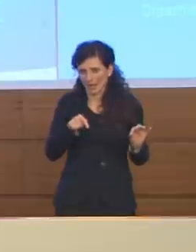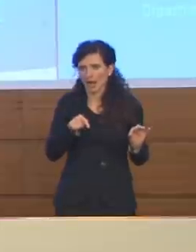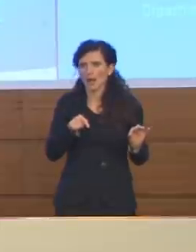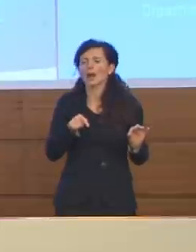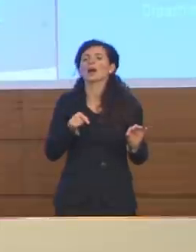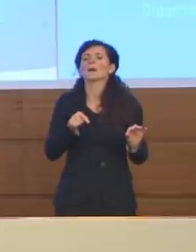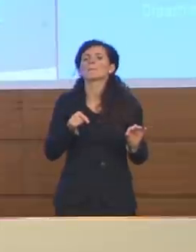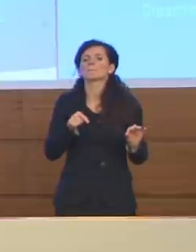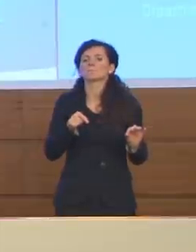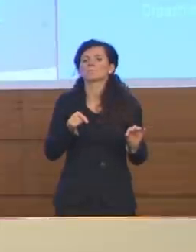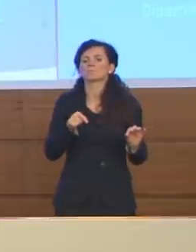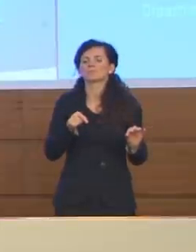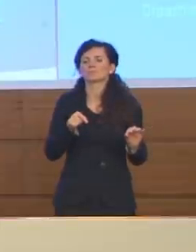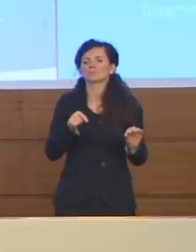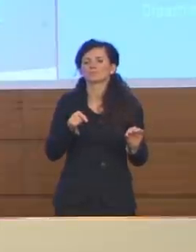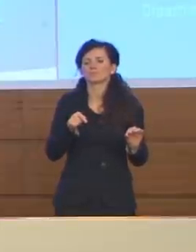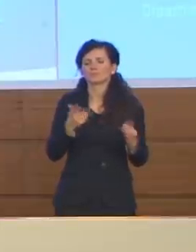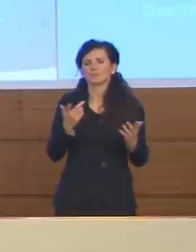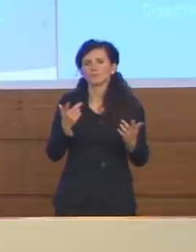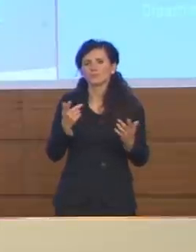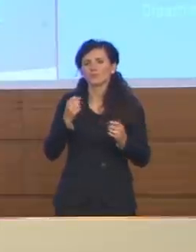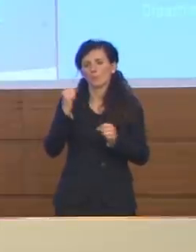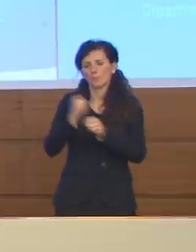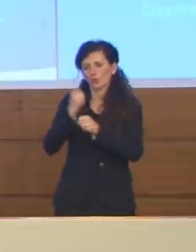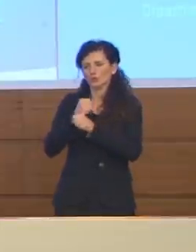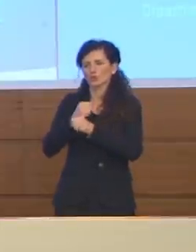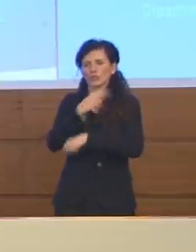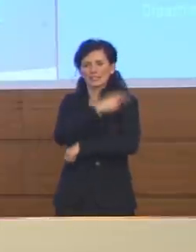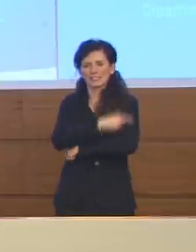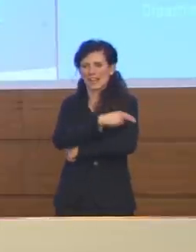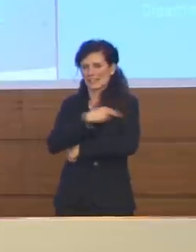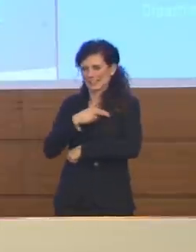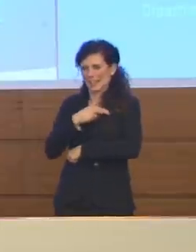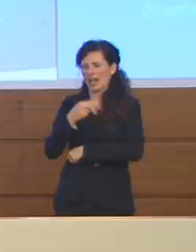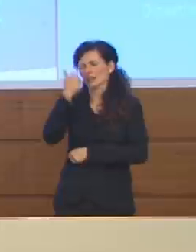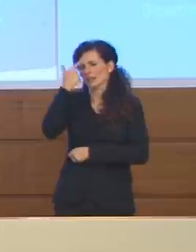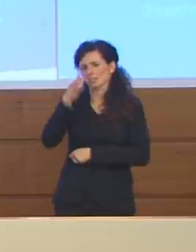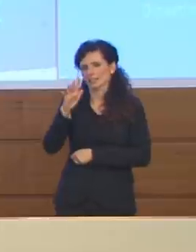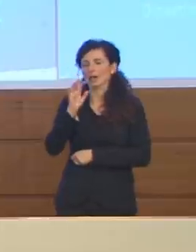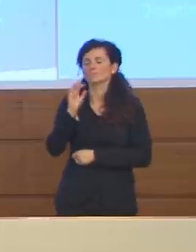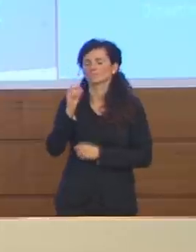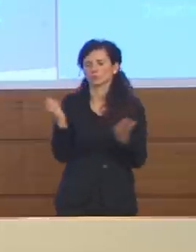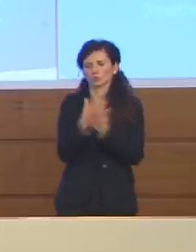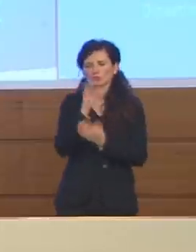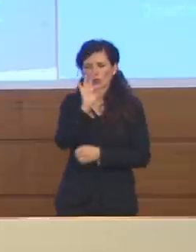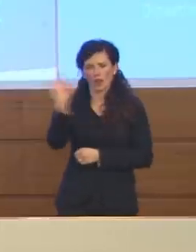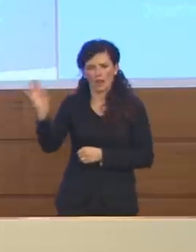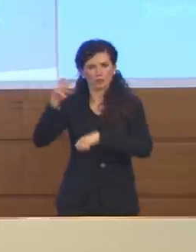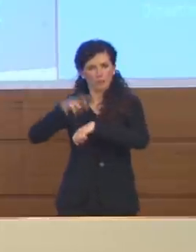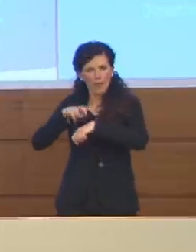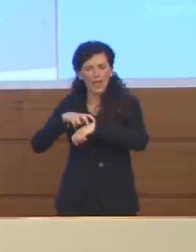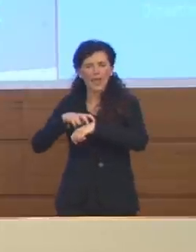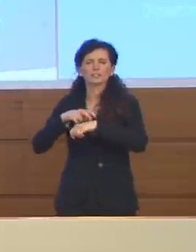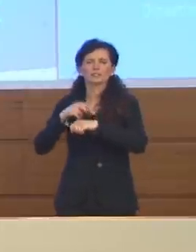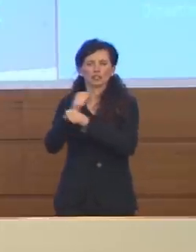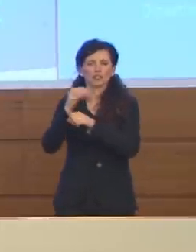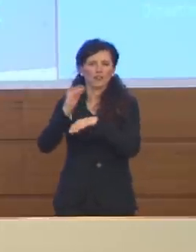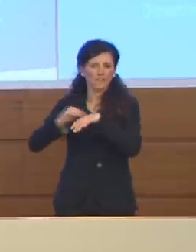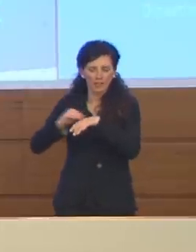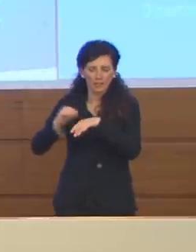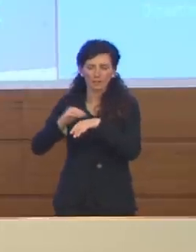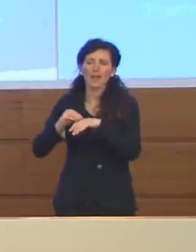sanitarie ma evidentemente una volta che questi dati verranno acquisiti e